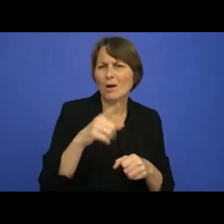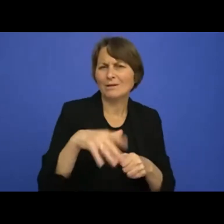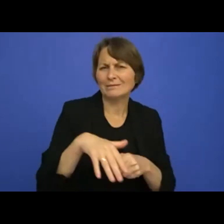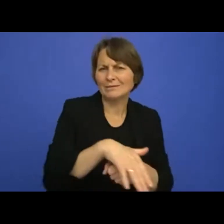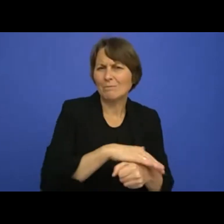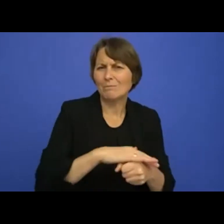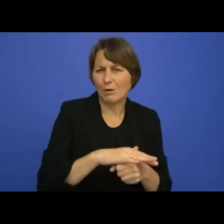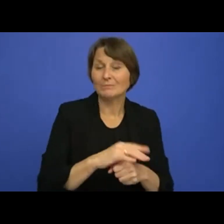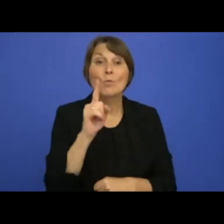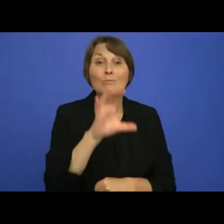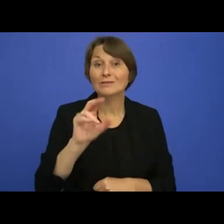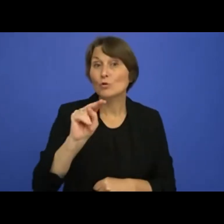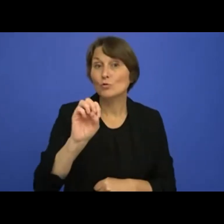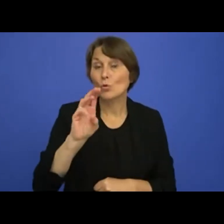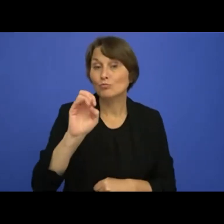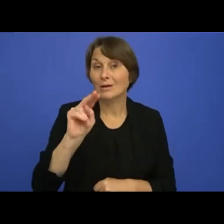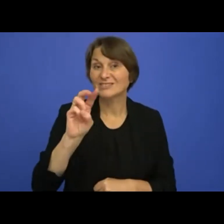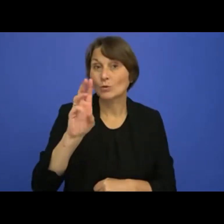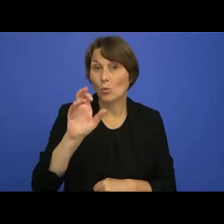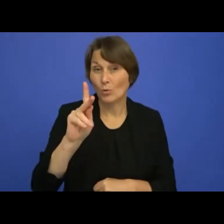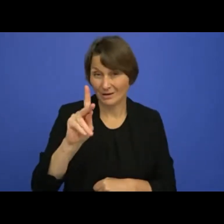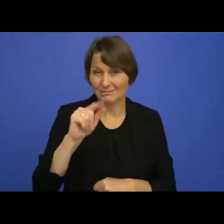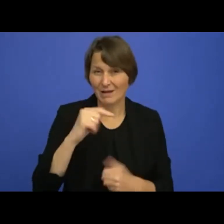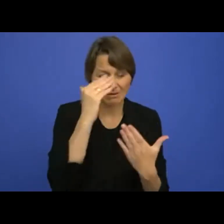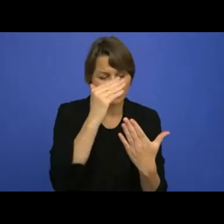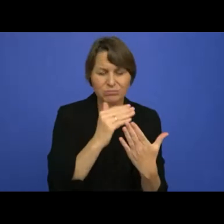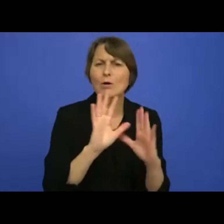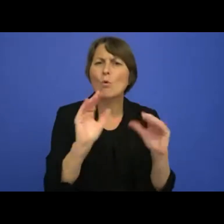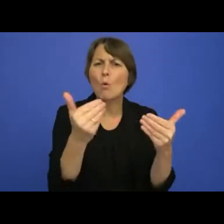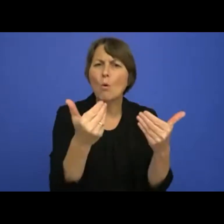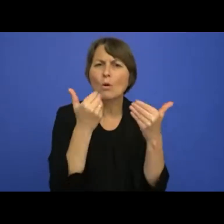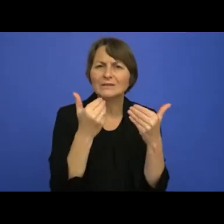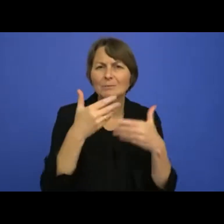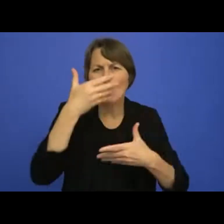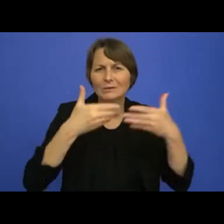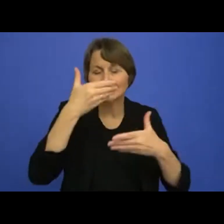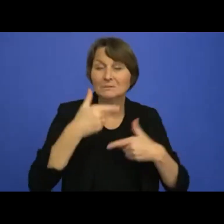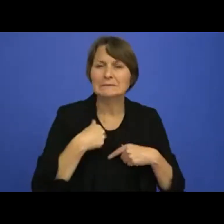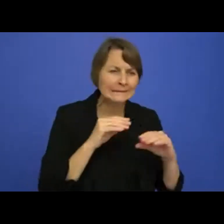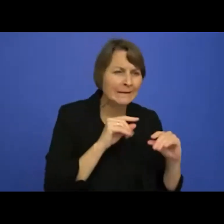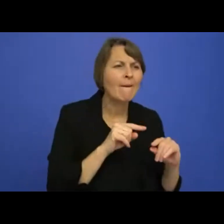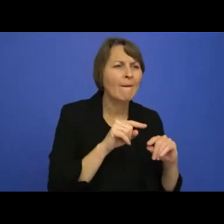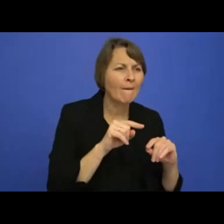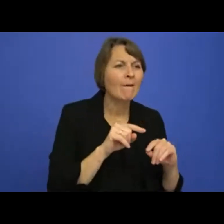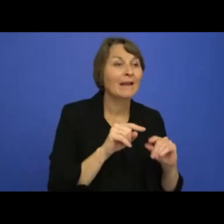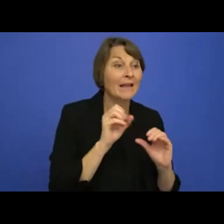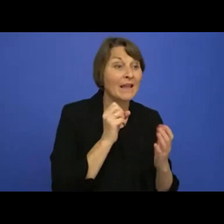Le département de la petite enfance New Brunswick a créé une structure pour l'autisme qui